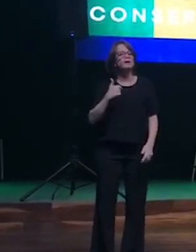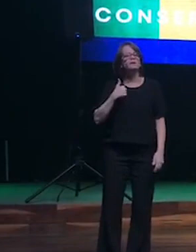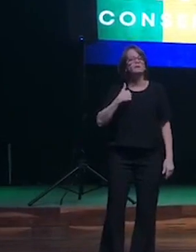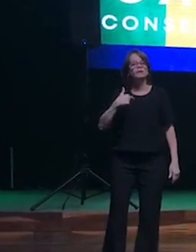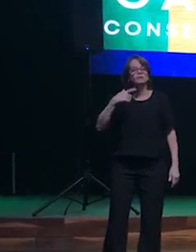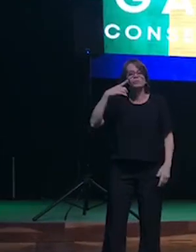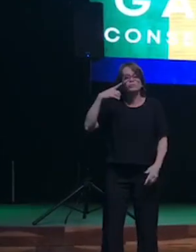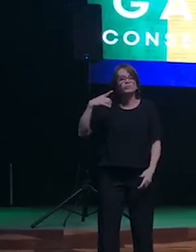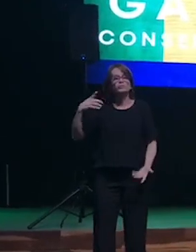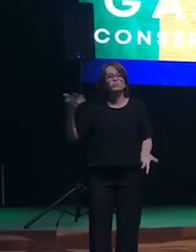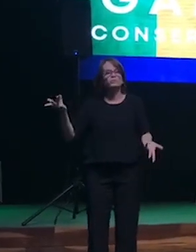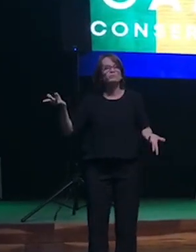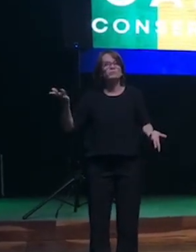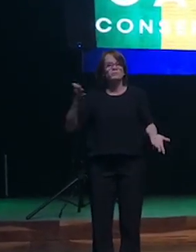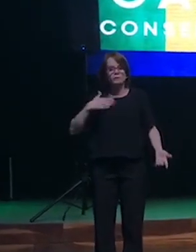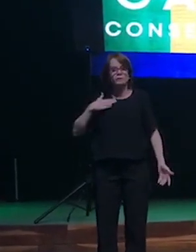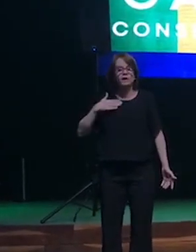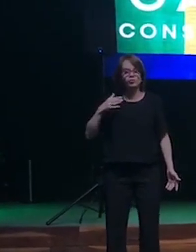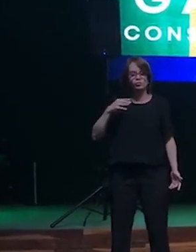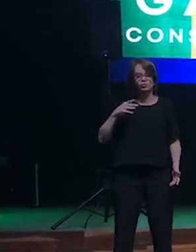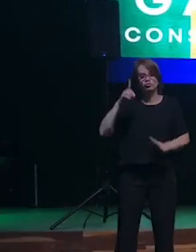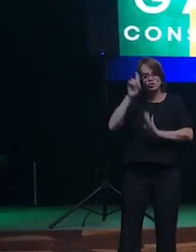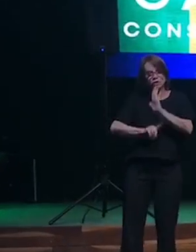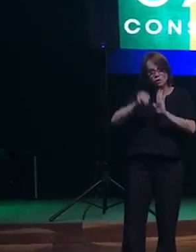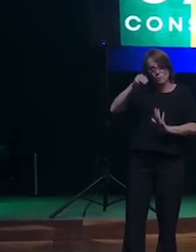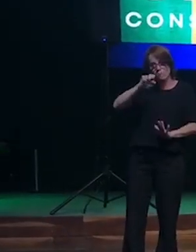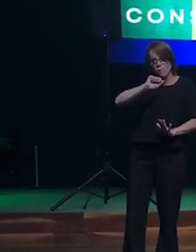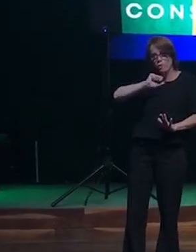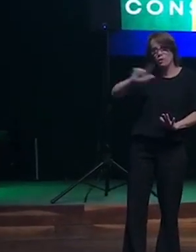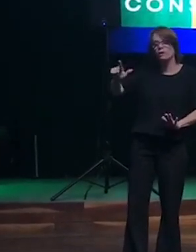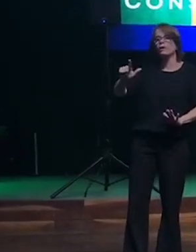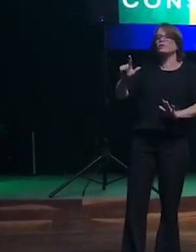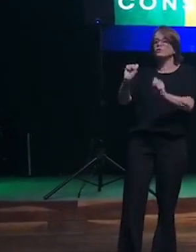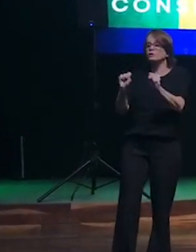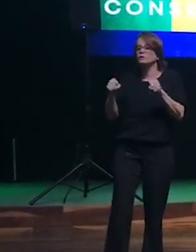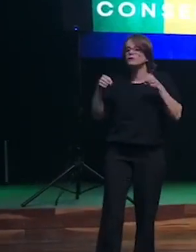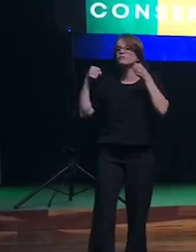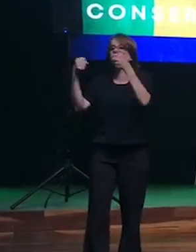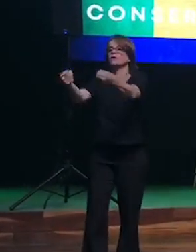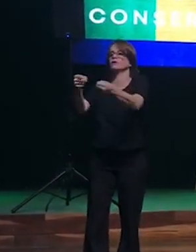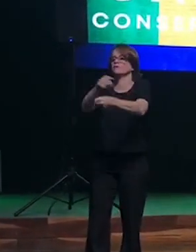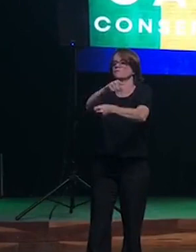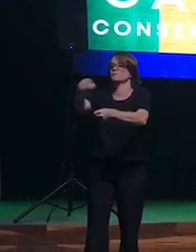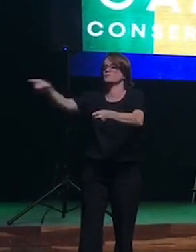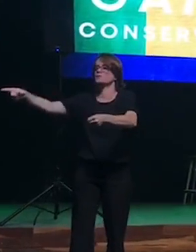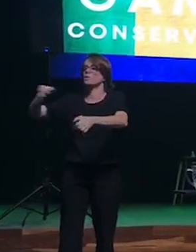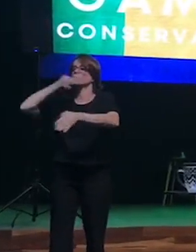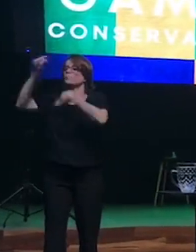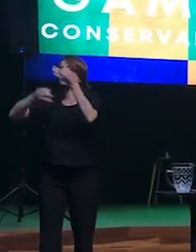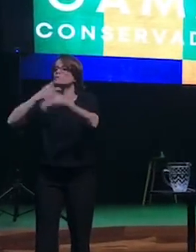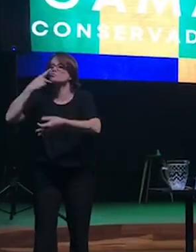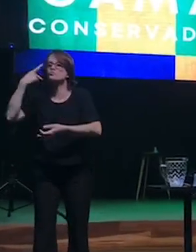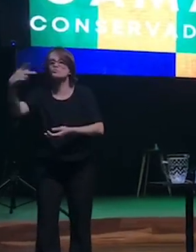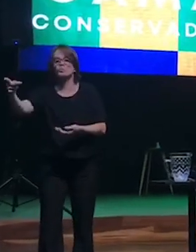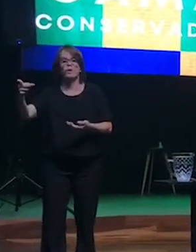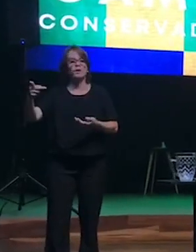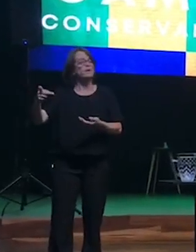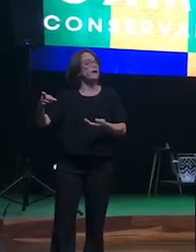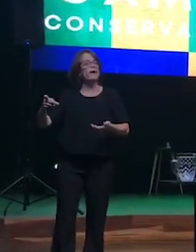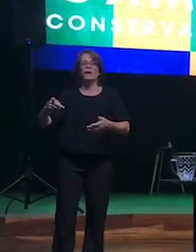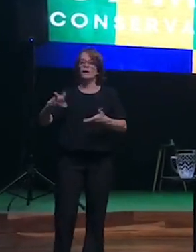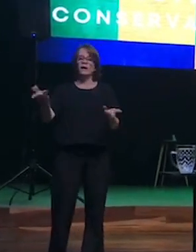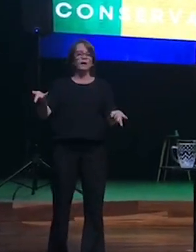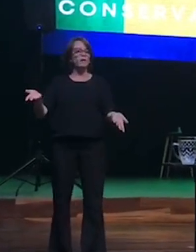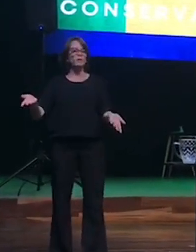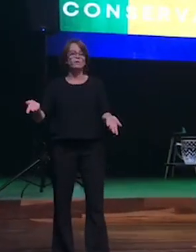tenho o dever moral de defender o seu direito de expor o que você acredita. É um dever